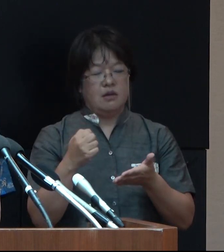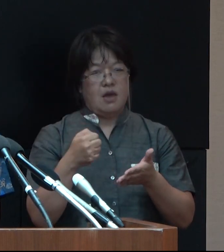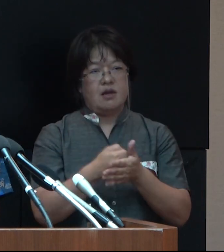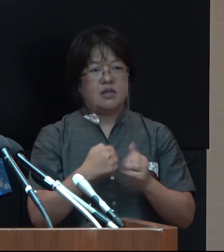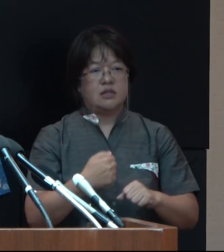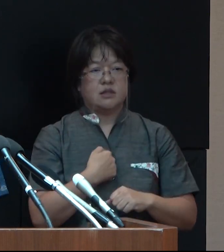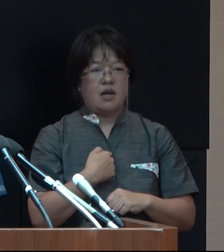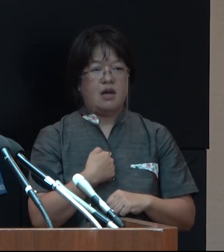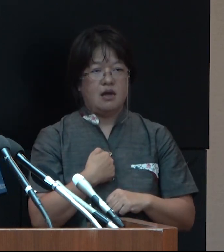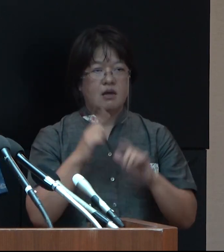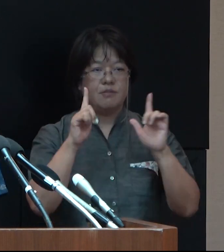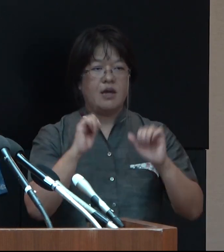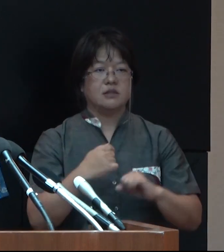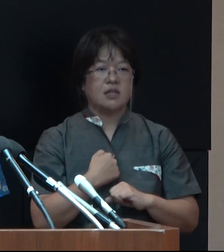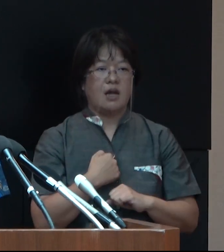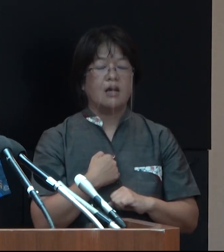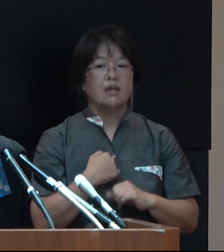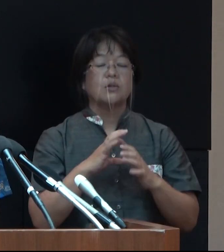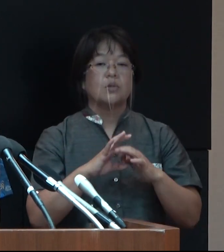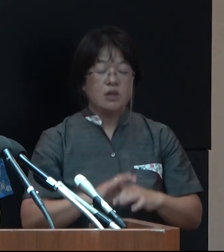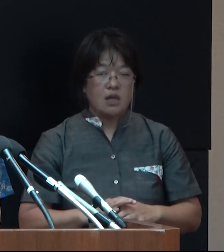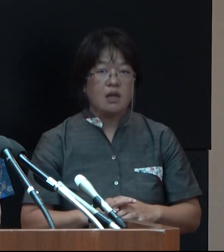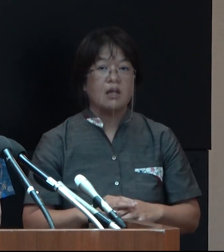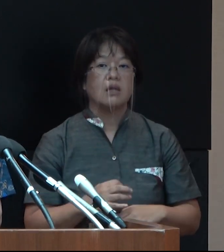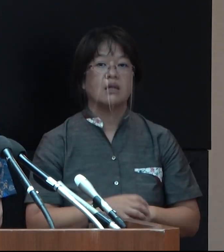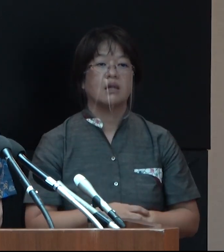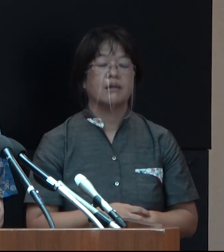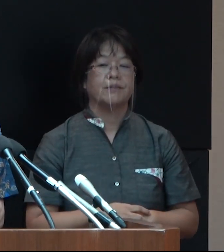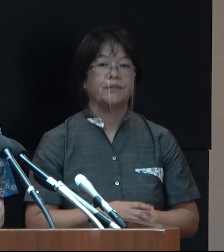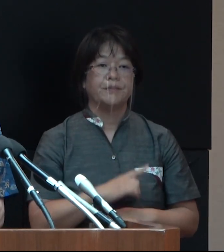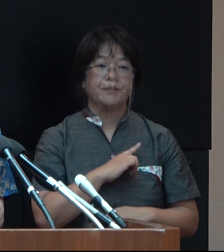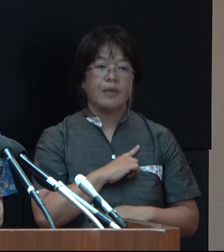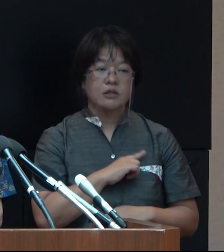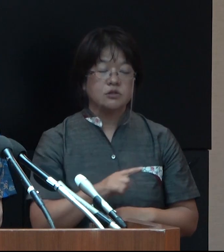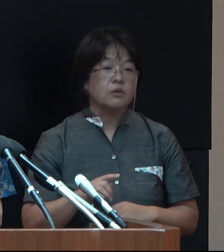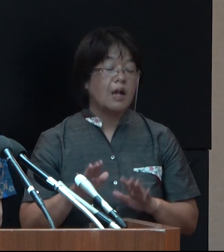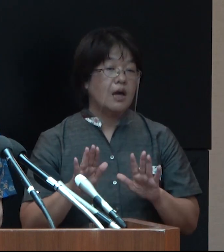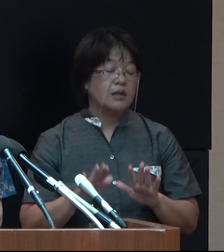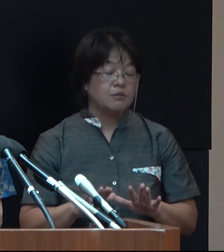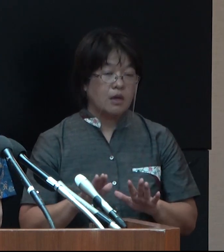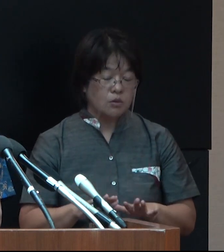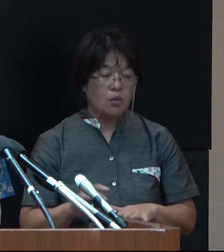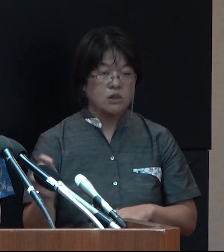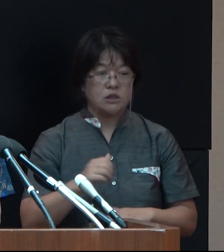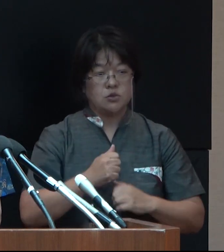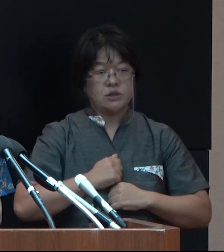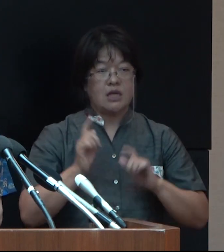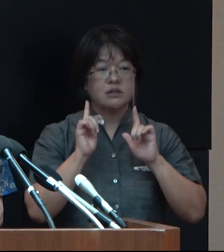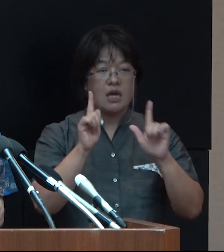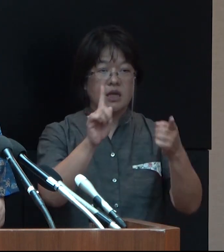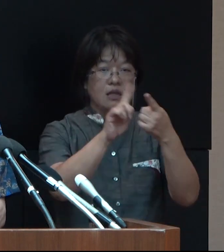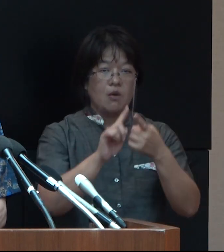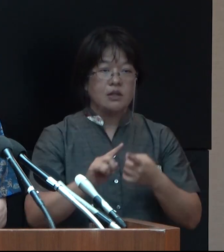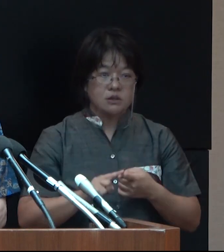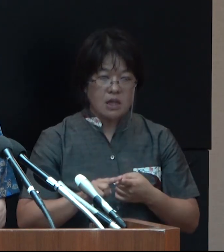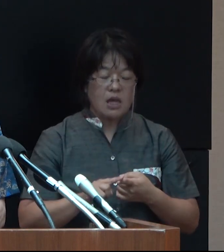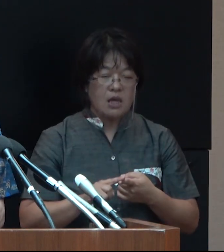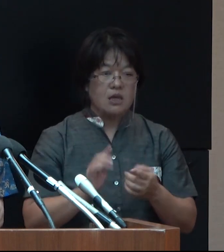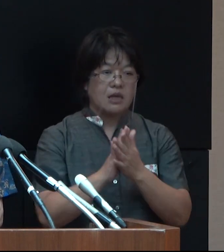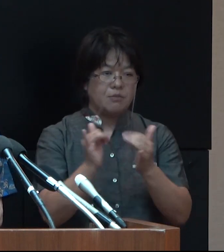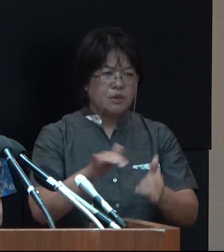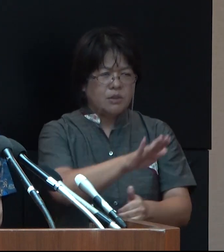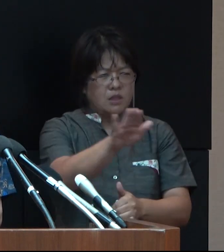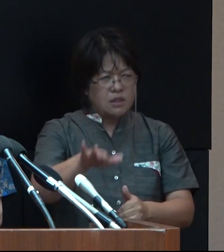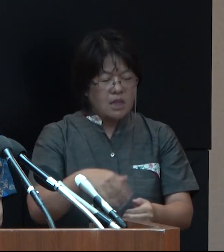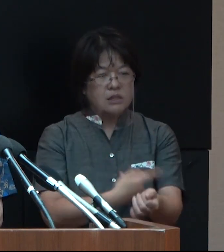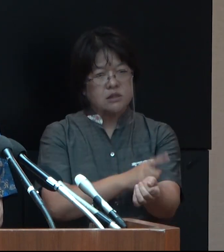ていただいていますので、まずはこの緊急事態宣言に沿ってみんなで一緒に力を合わせて頑張っていただきたい